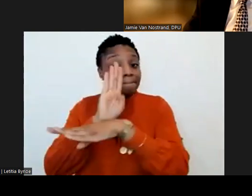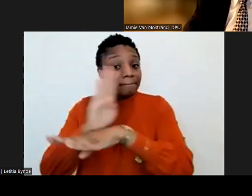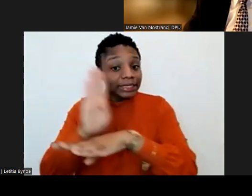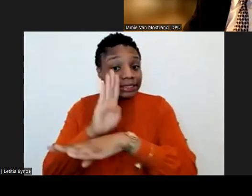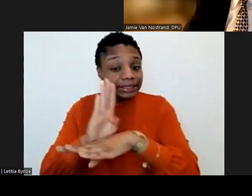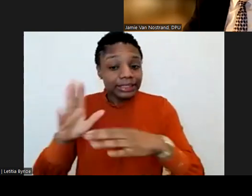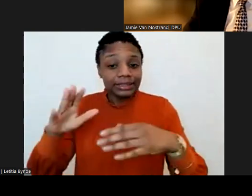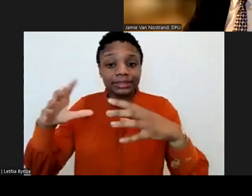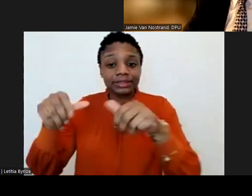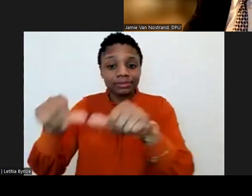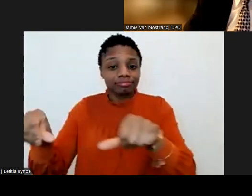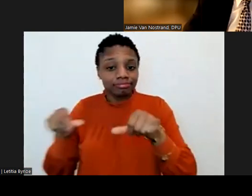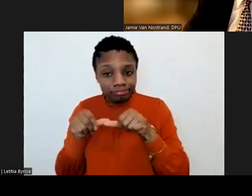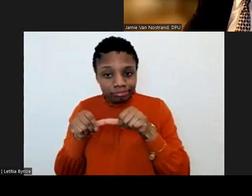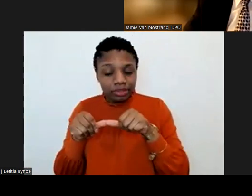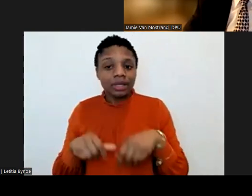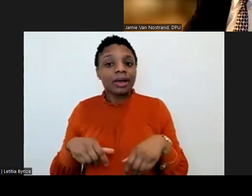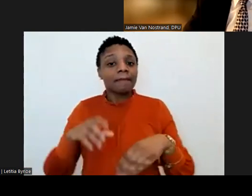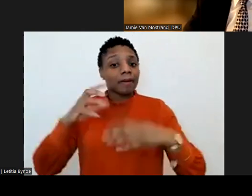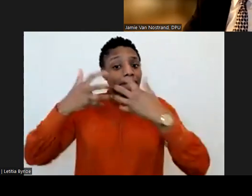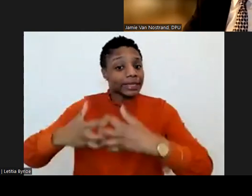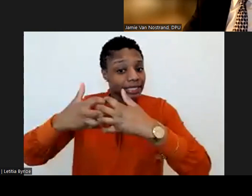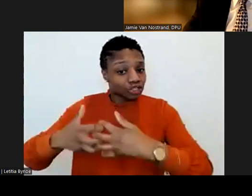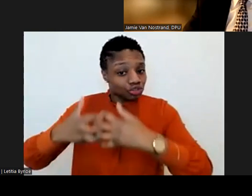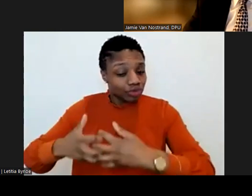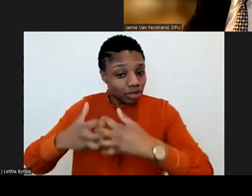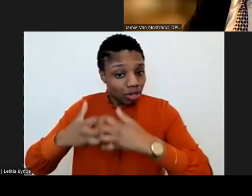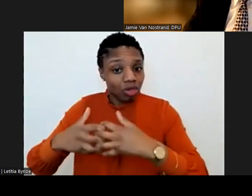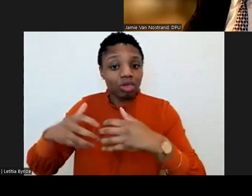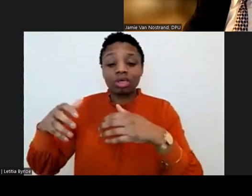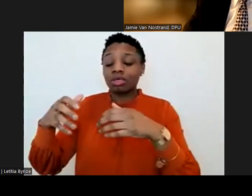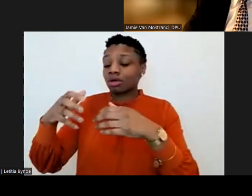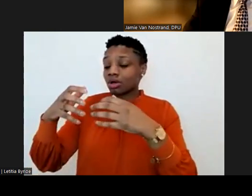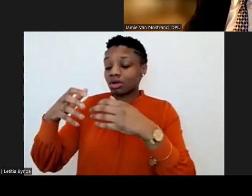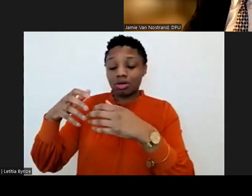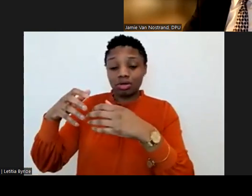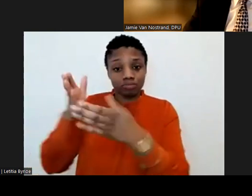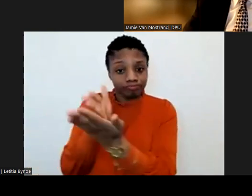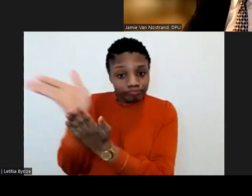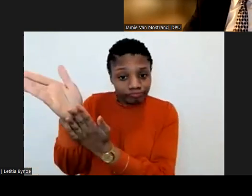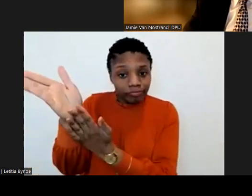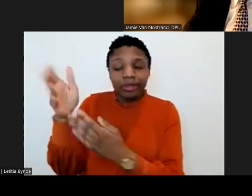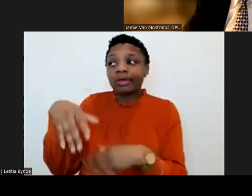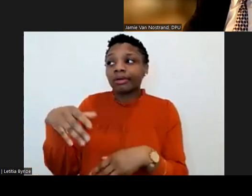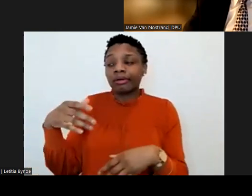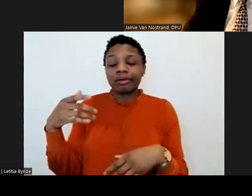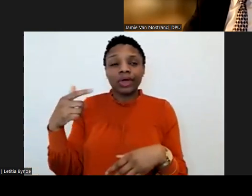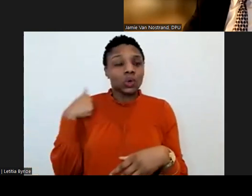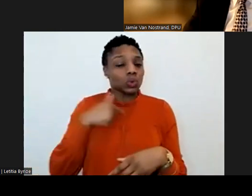límite eh pero los procesos industriales van a estar